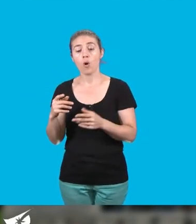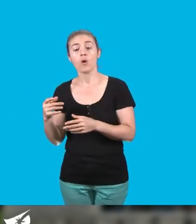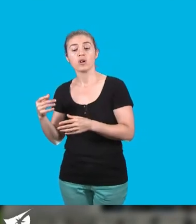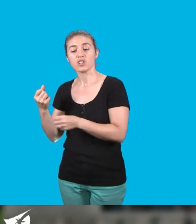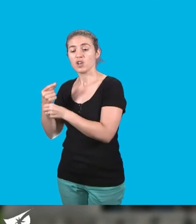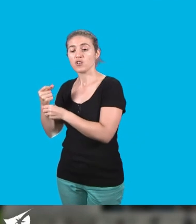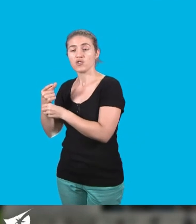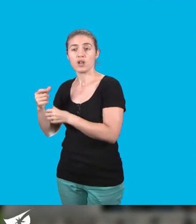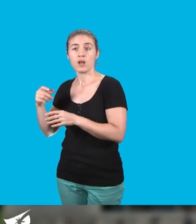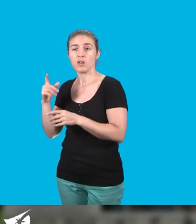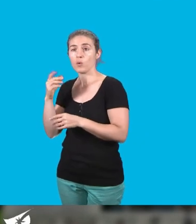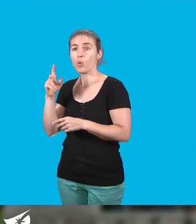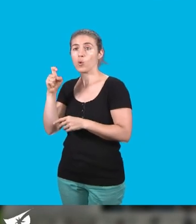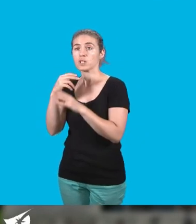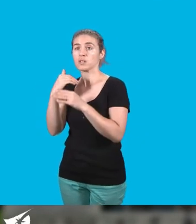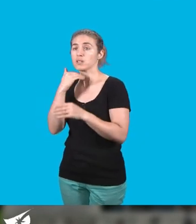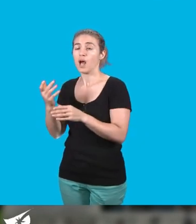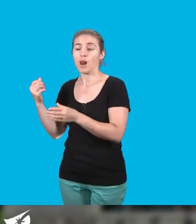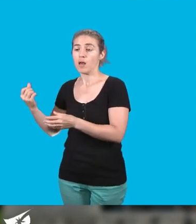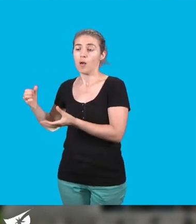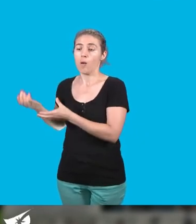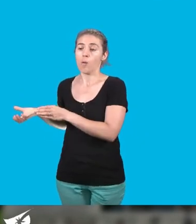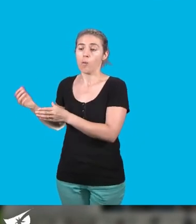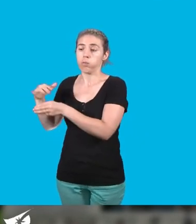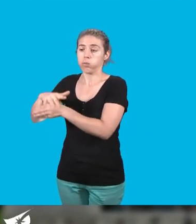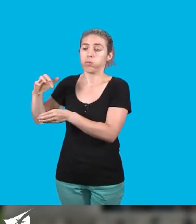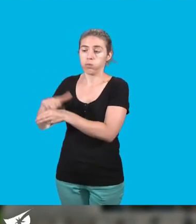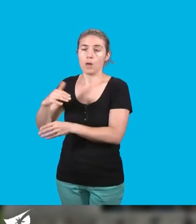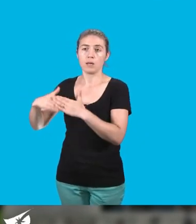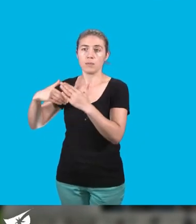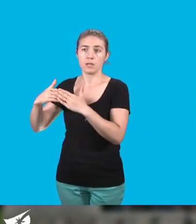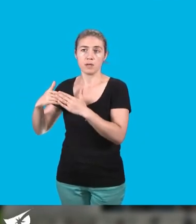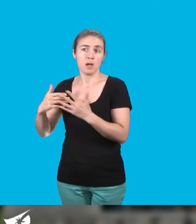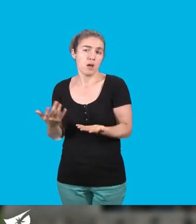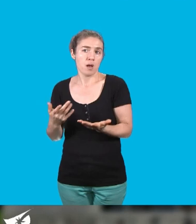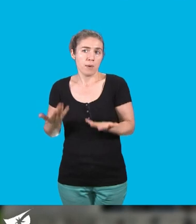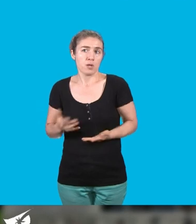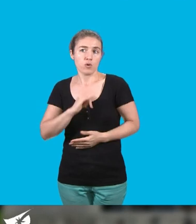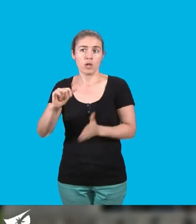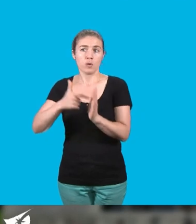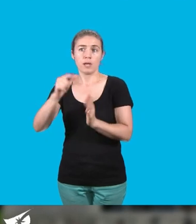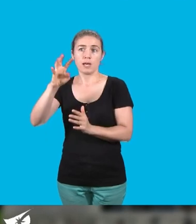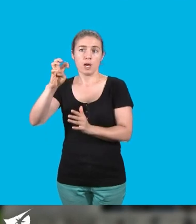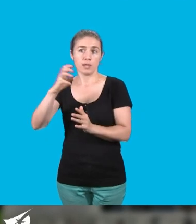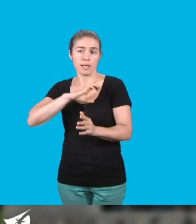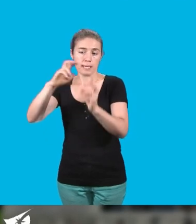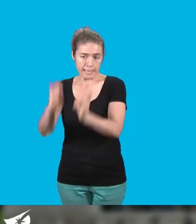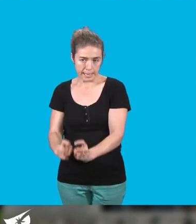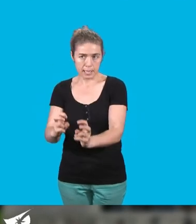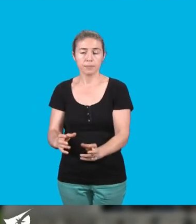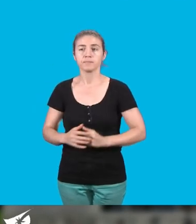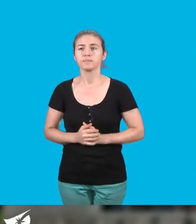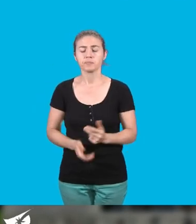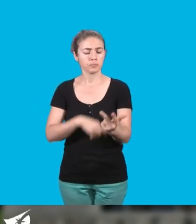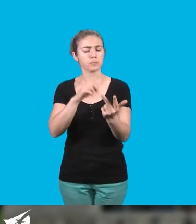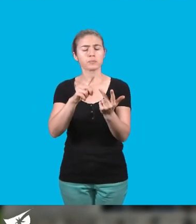naturels, près de 80% à l'horizon 2040 pour ce qui est du secteur séparatif de nos réseaux. Le troisième